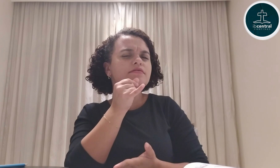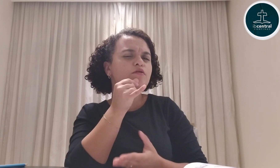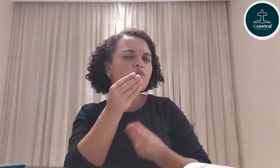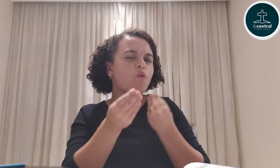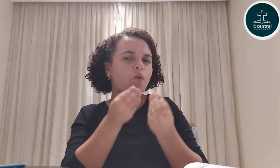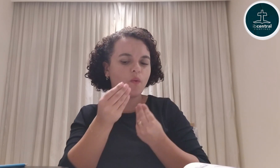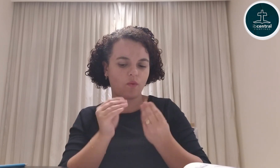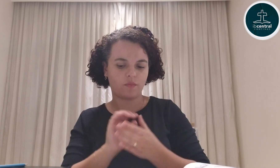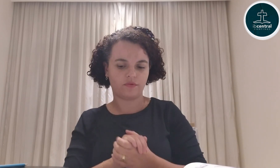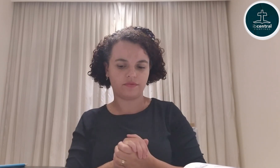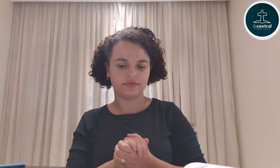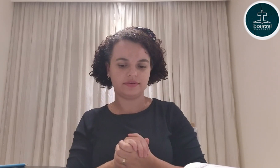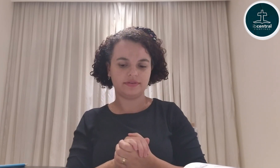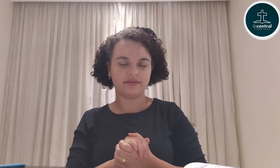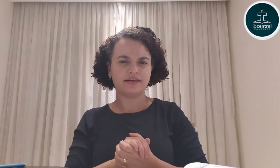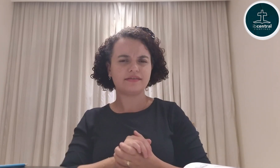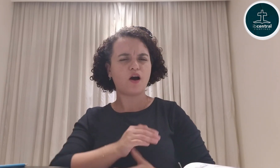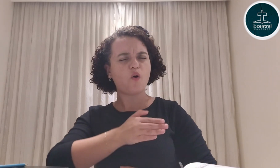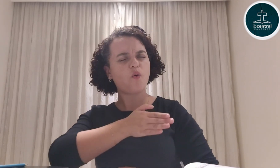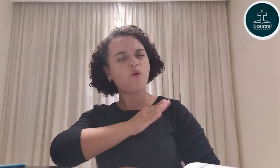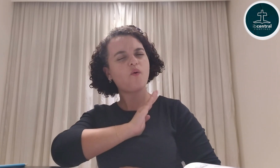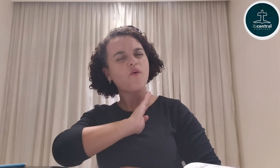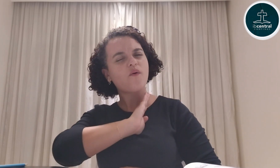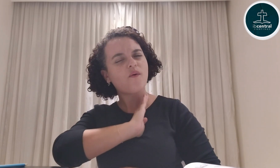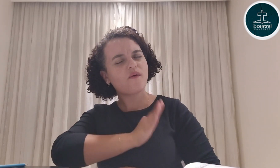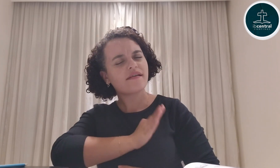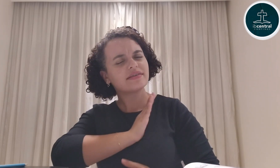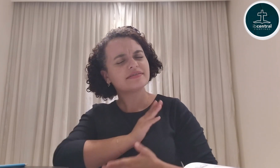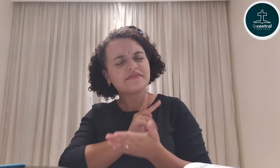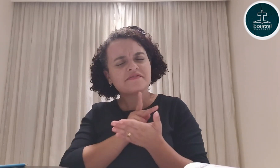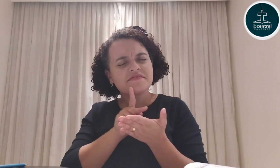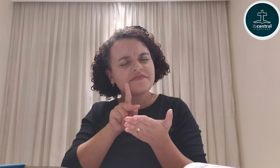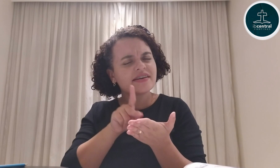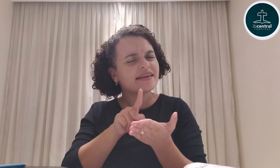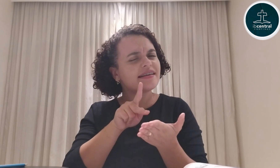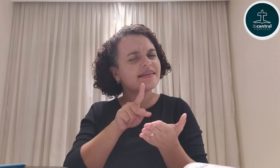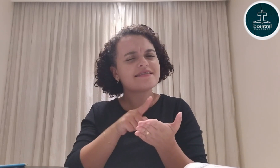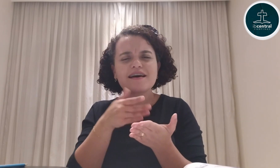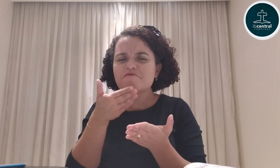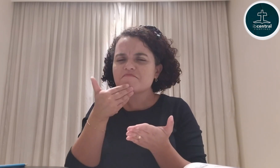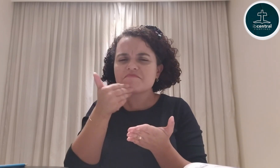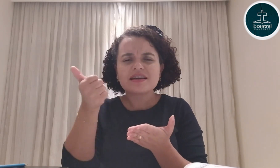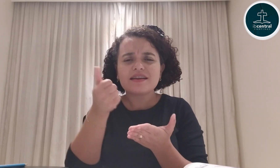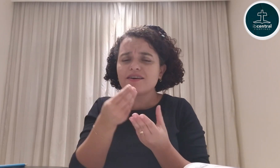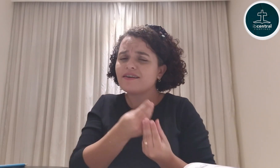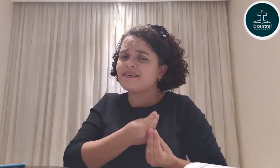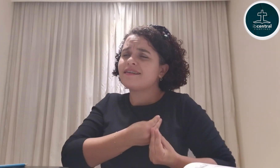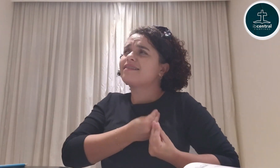Agora, o exemplo de uma fé verdadeira. Vejamos. A pessoa tem um